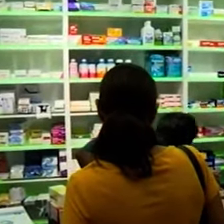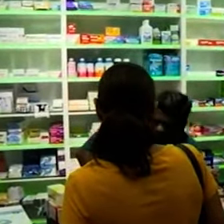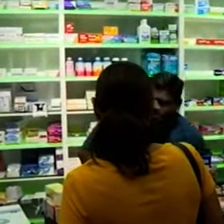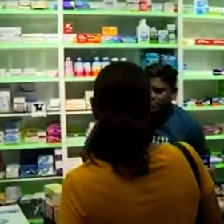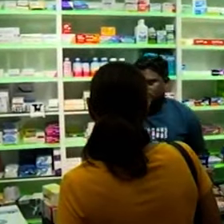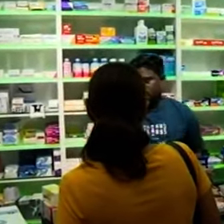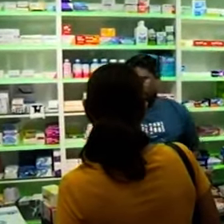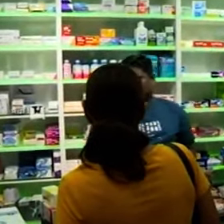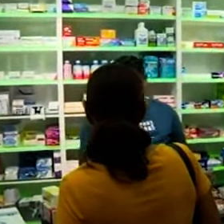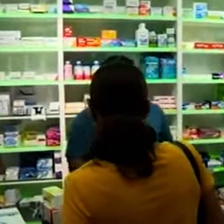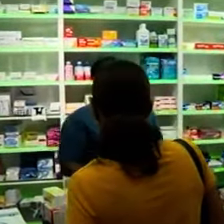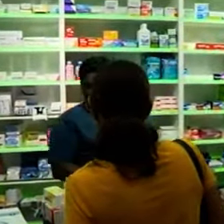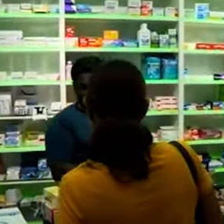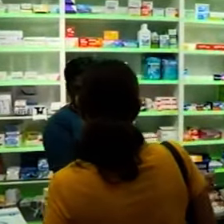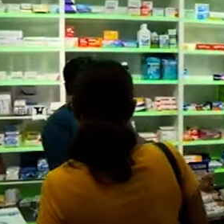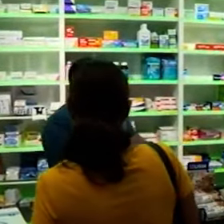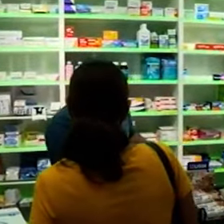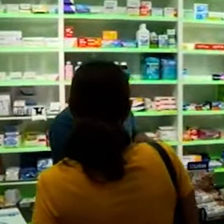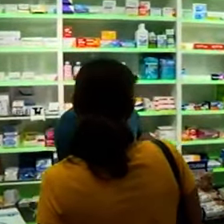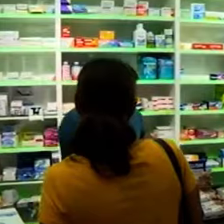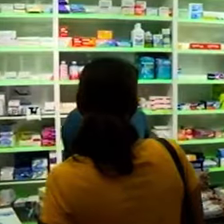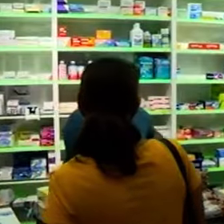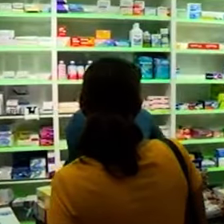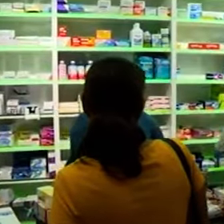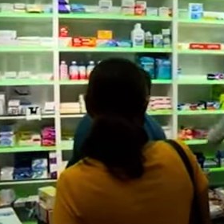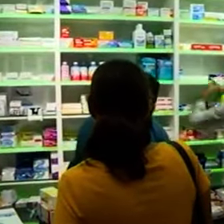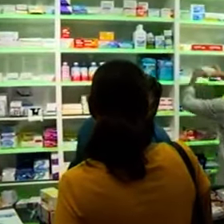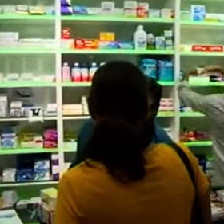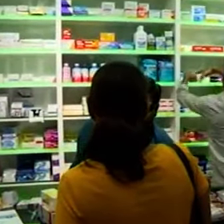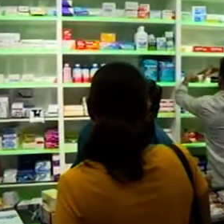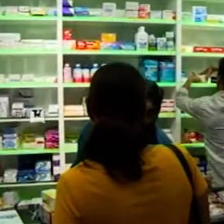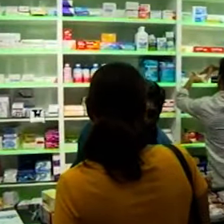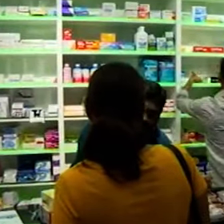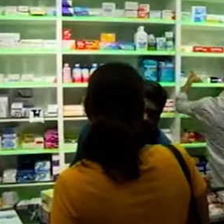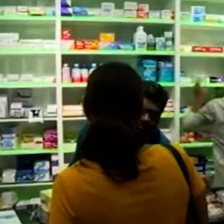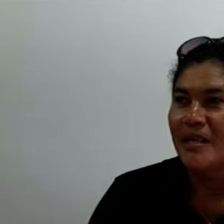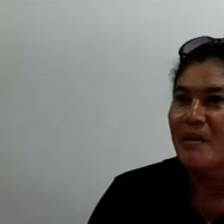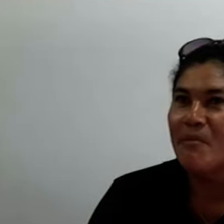apprenons que du monde, tu peux acheter une quantité de vitamines.